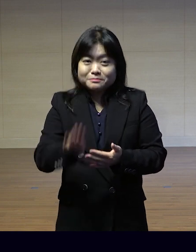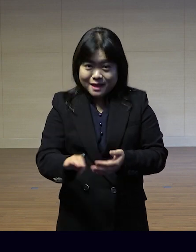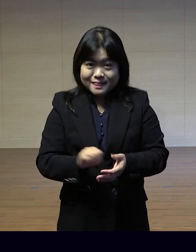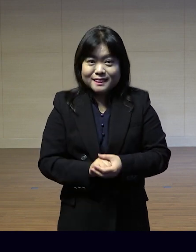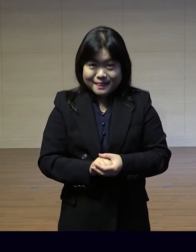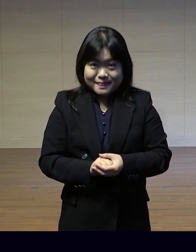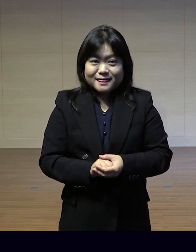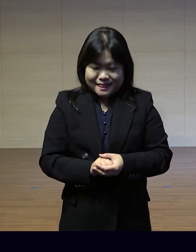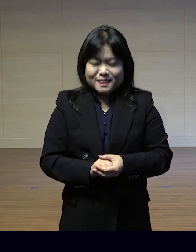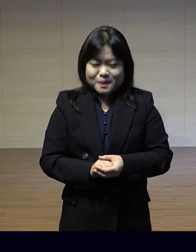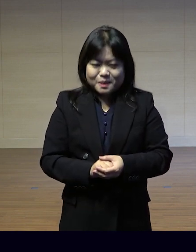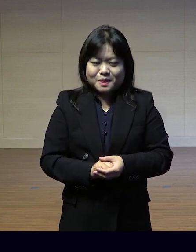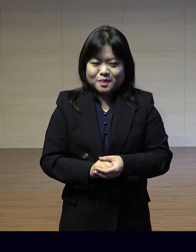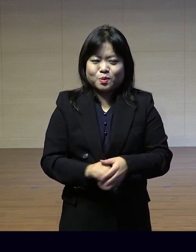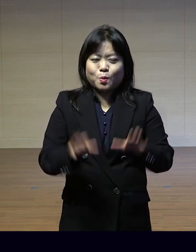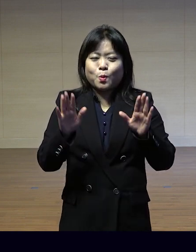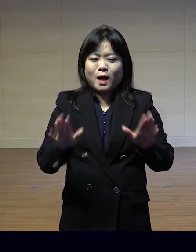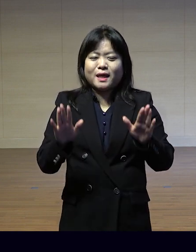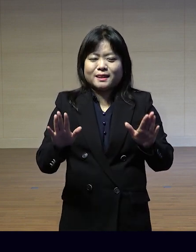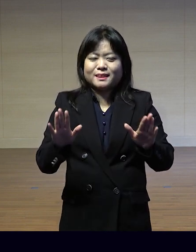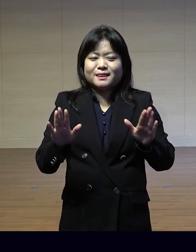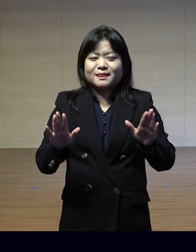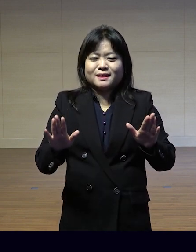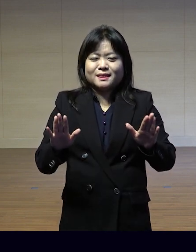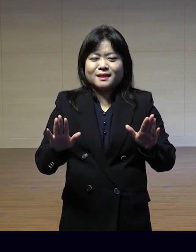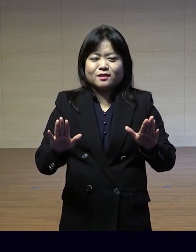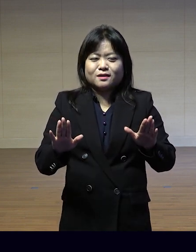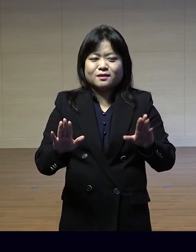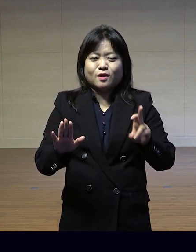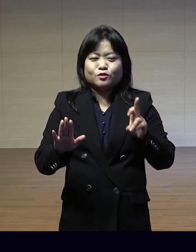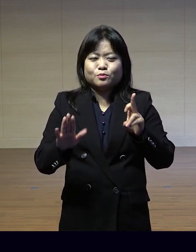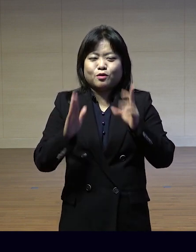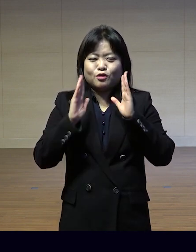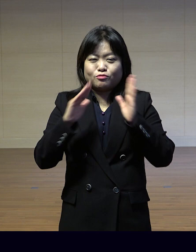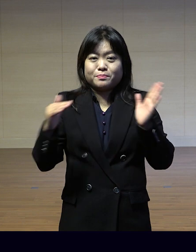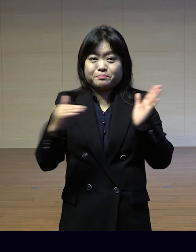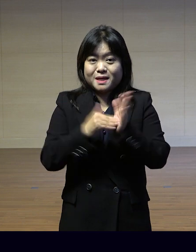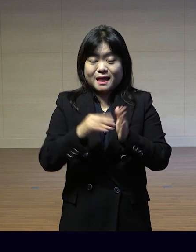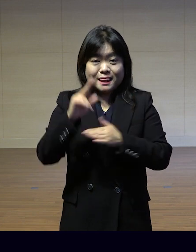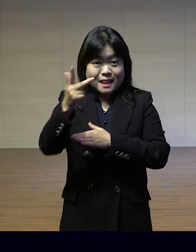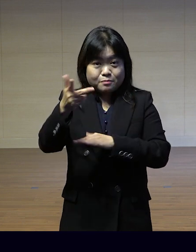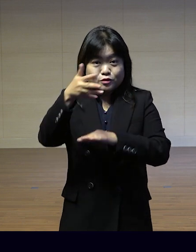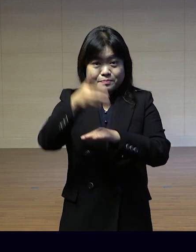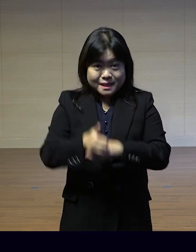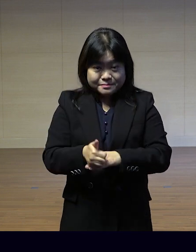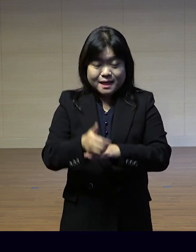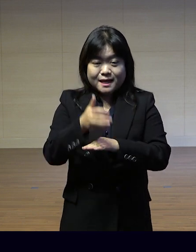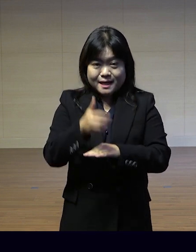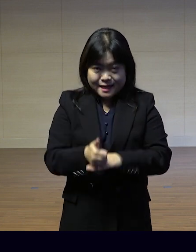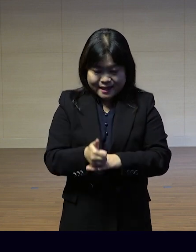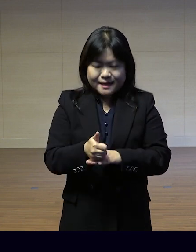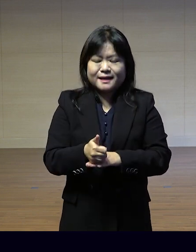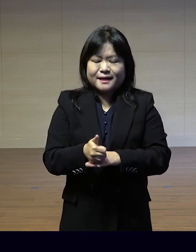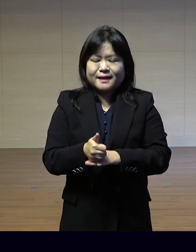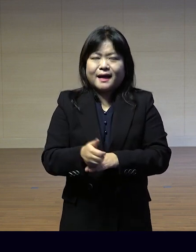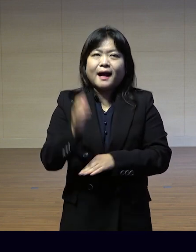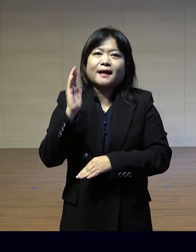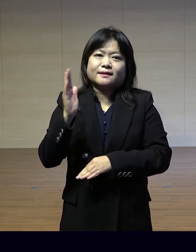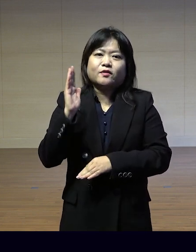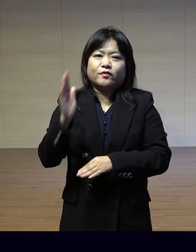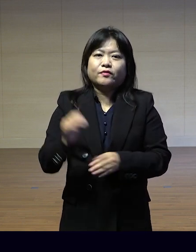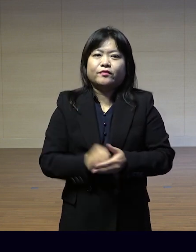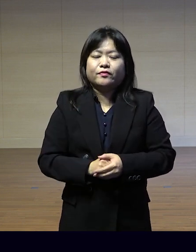또 한 학기를 마무리하는 단계까지 왔습니다. 다음 주가 이제 마지막